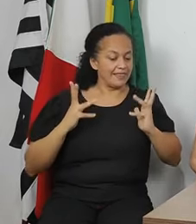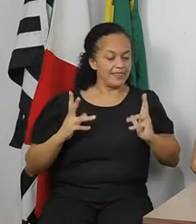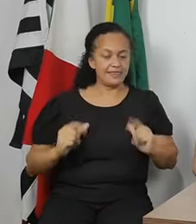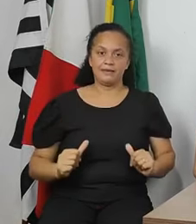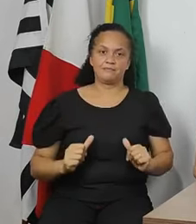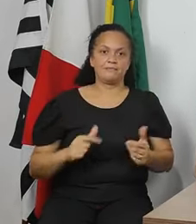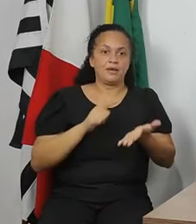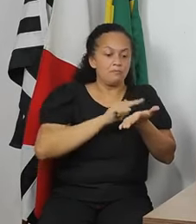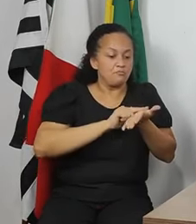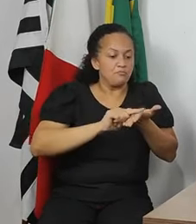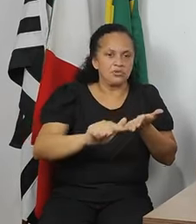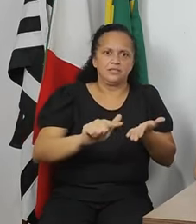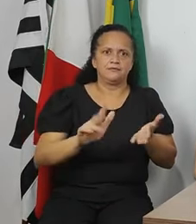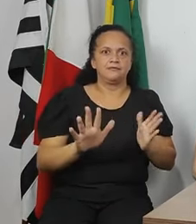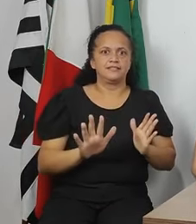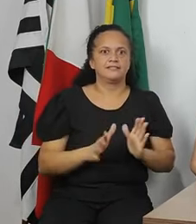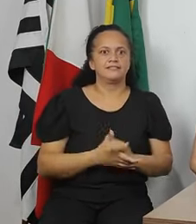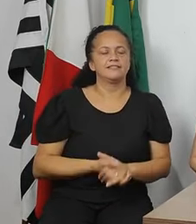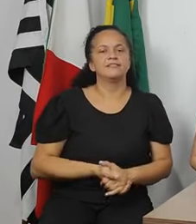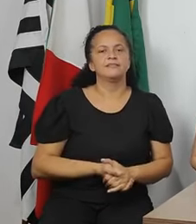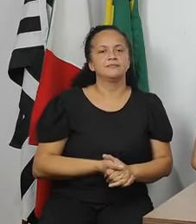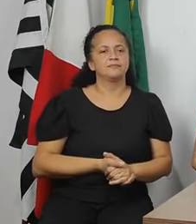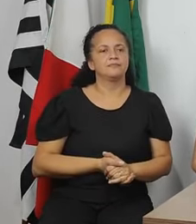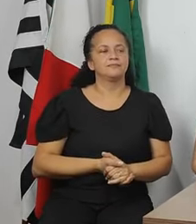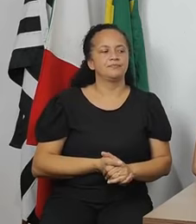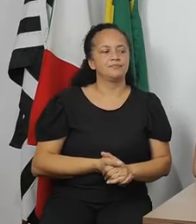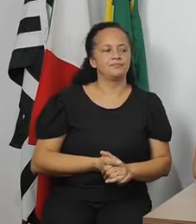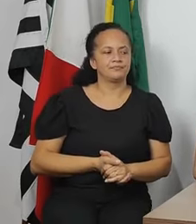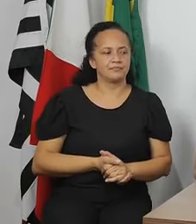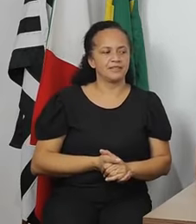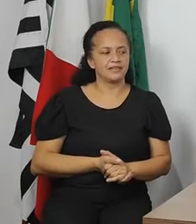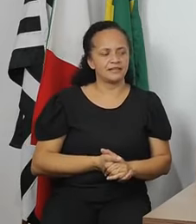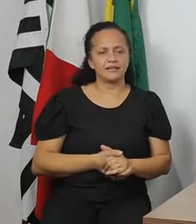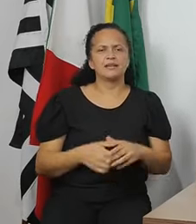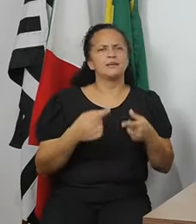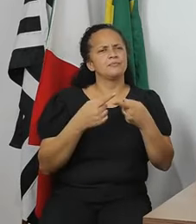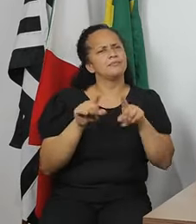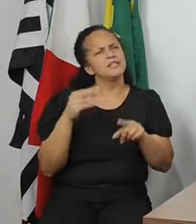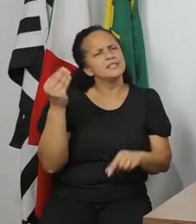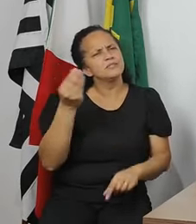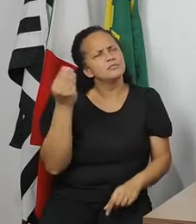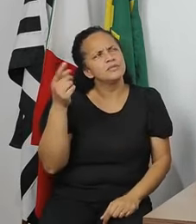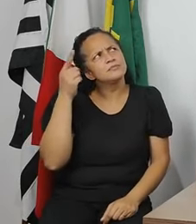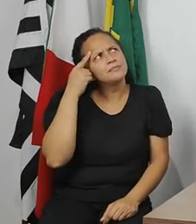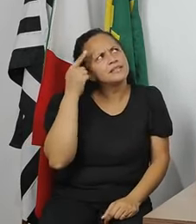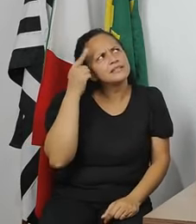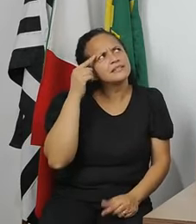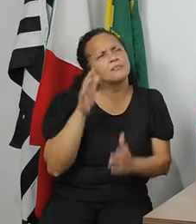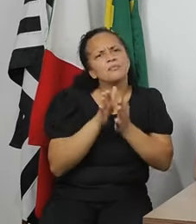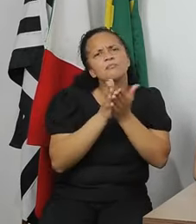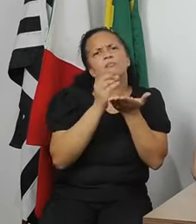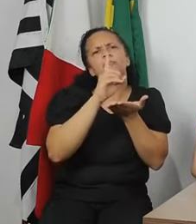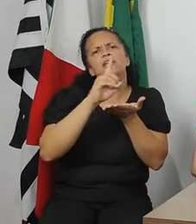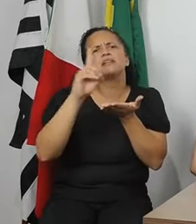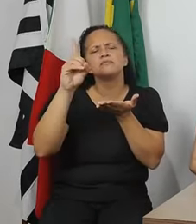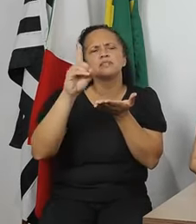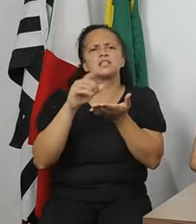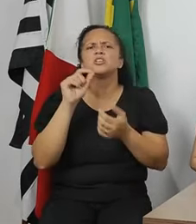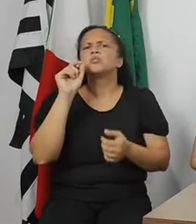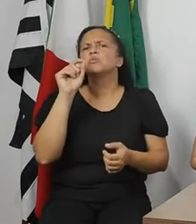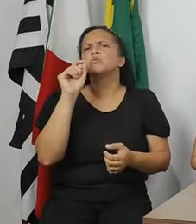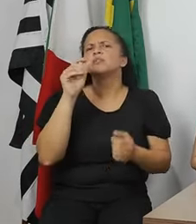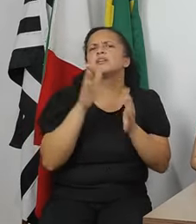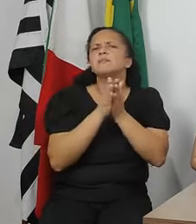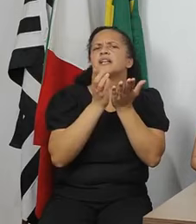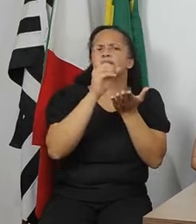de tudo que é impuro, né? Mas trazendo para o lado da Bíblia, o que a Bíblia nos fala a respeito do jejum,